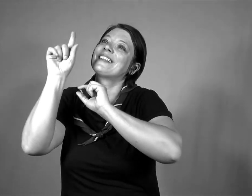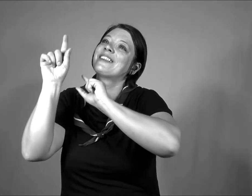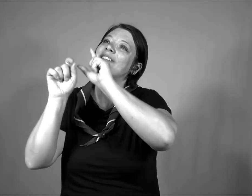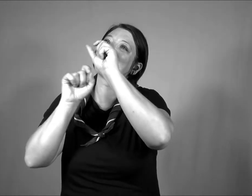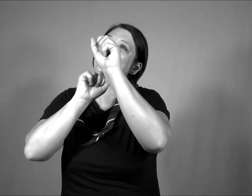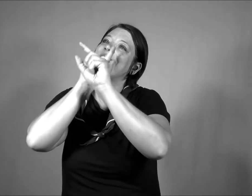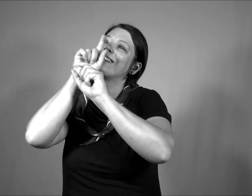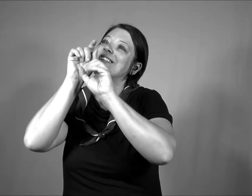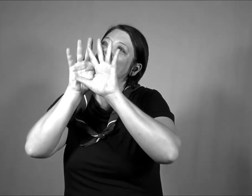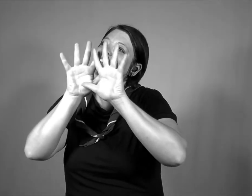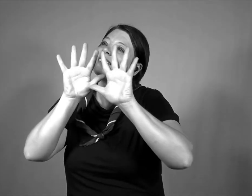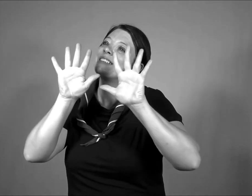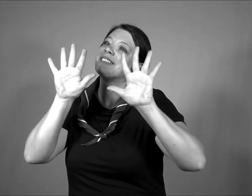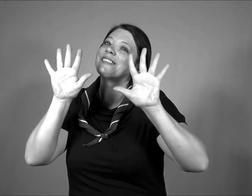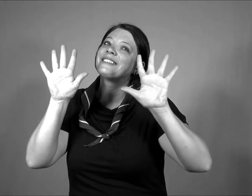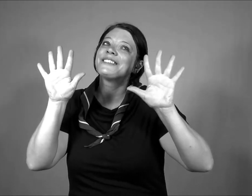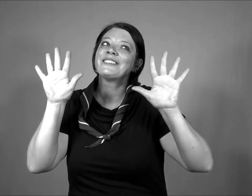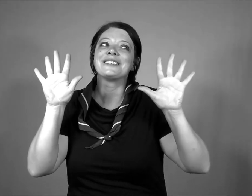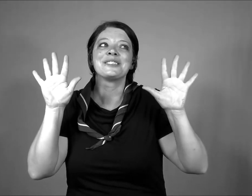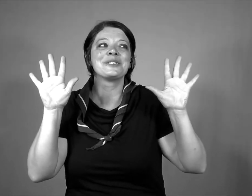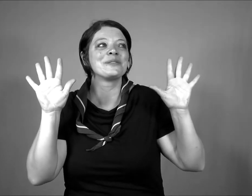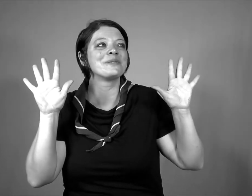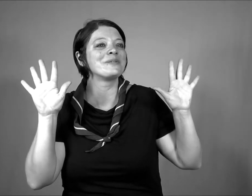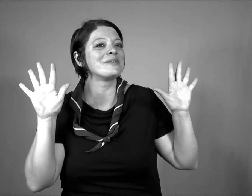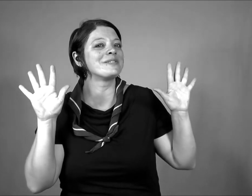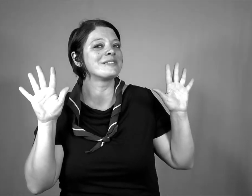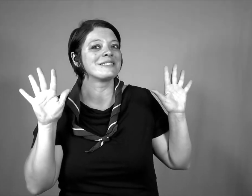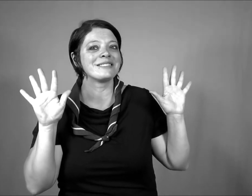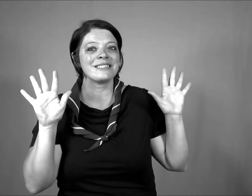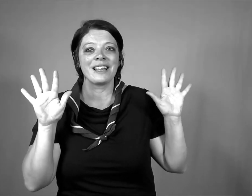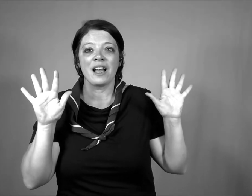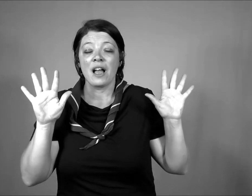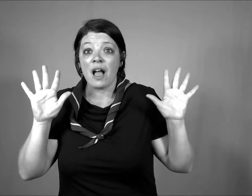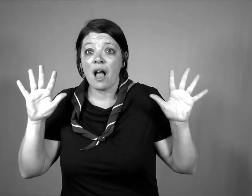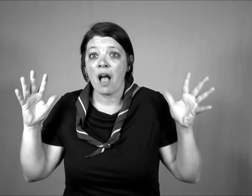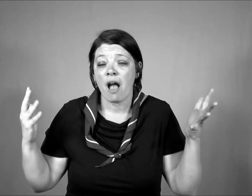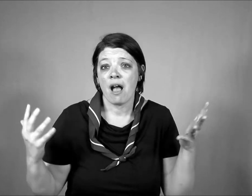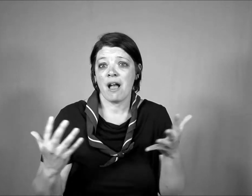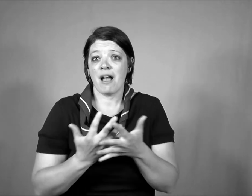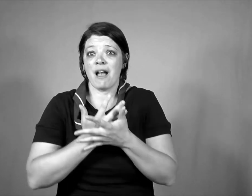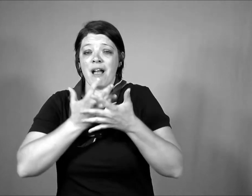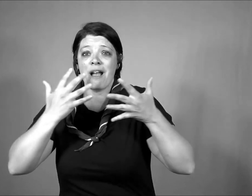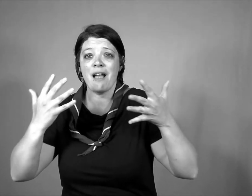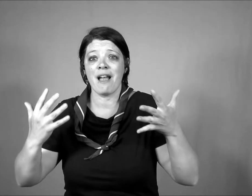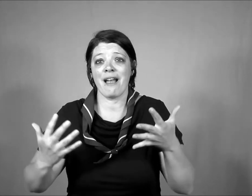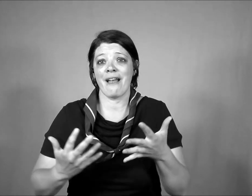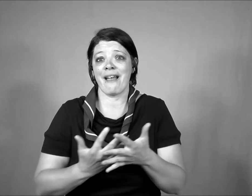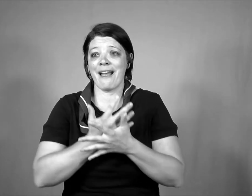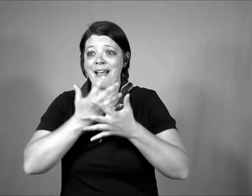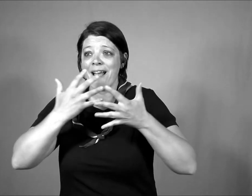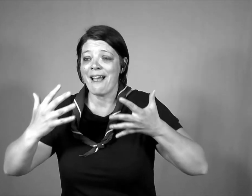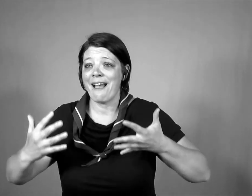les étoiles qui nous entourent. Amis, sens-tu la